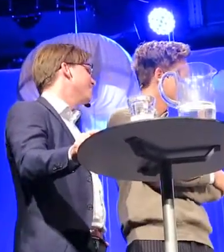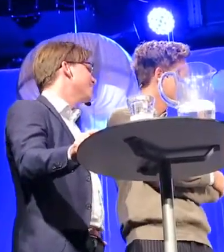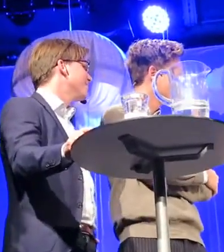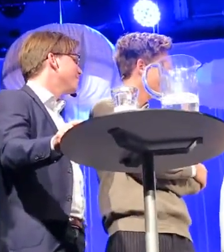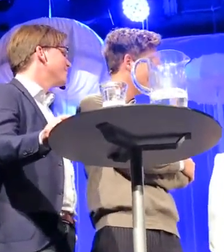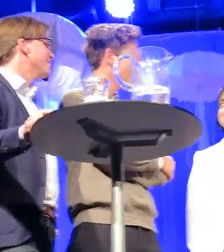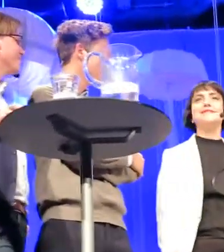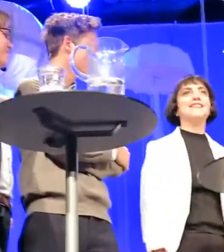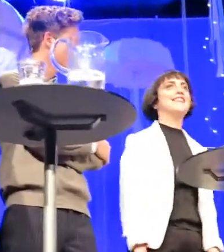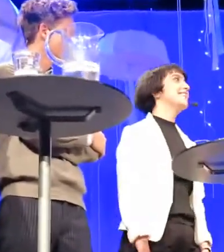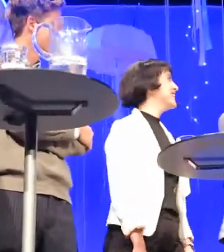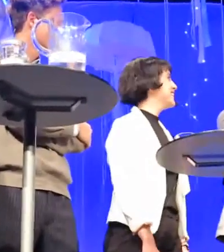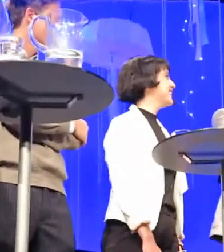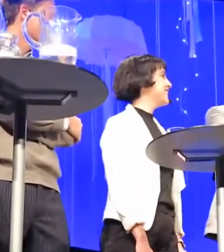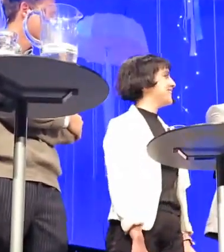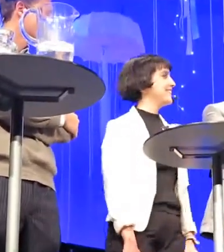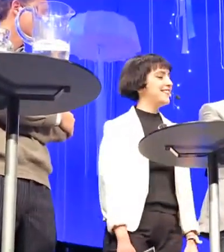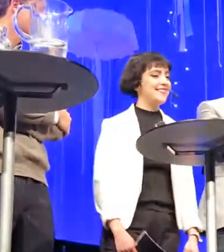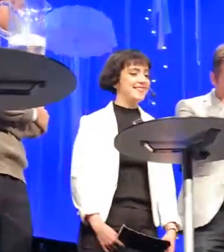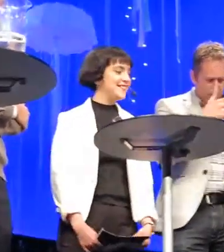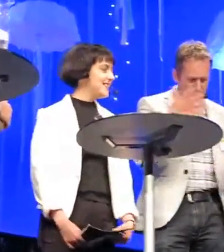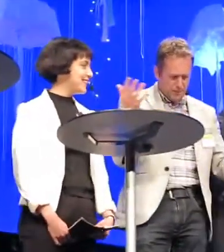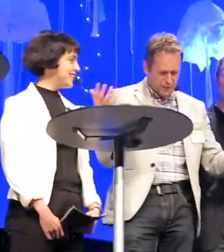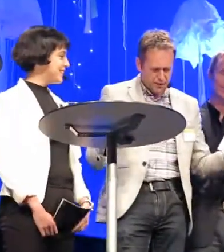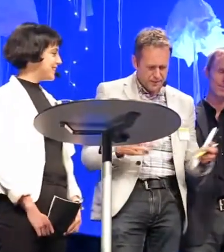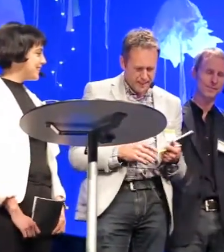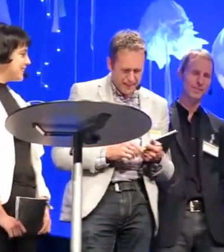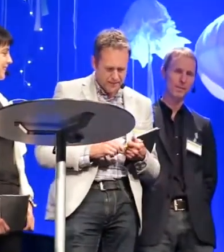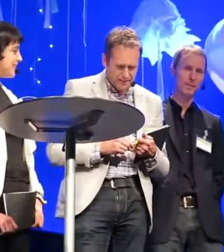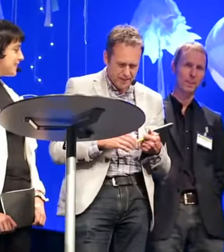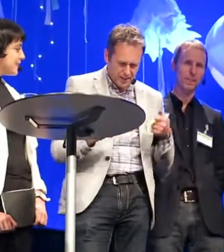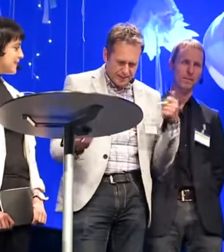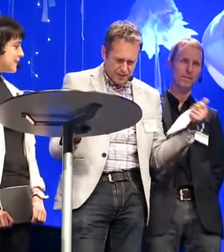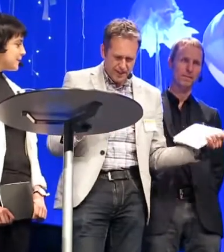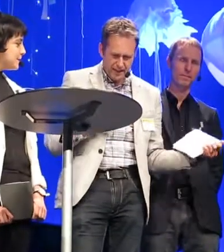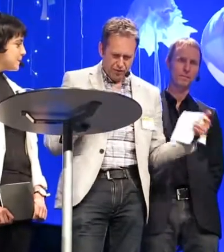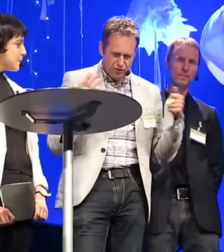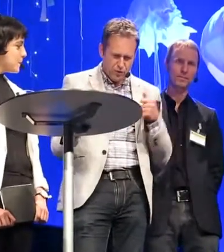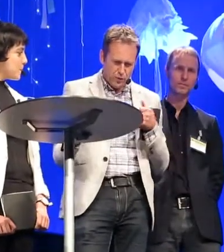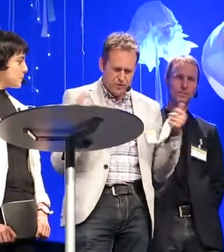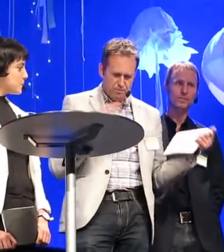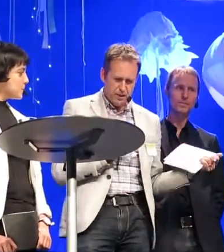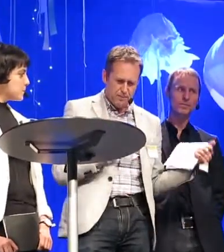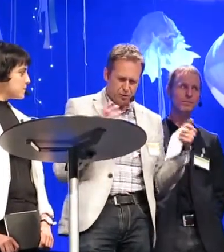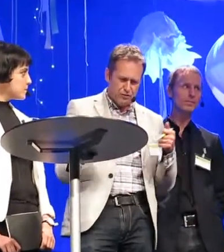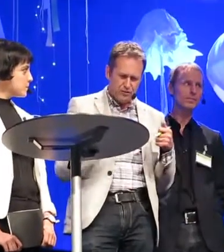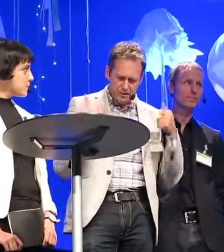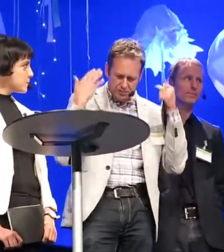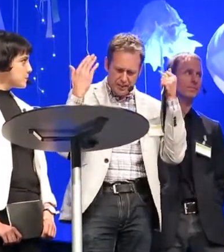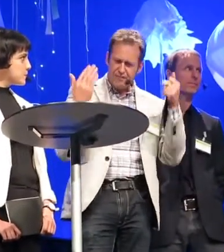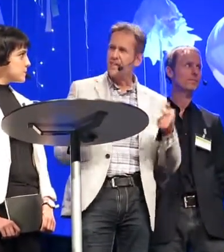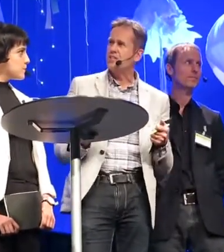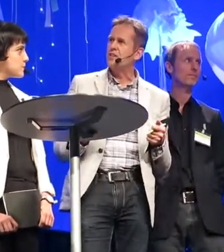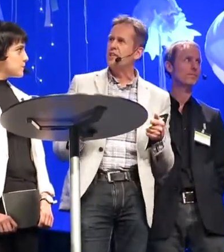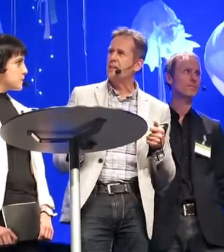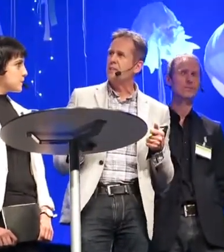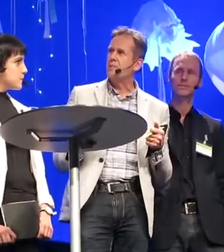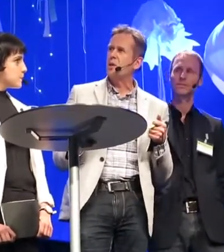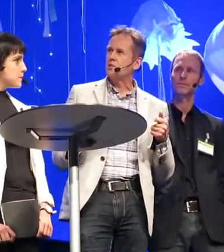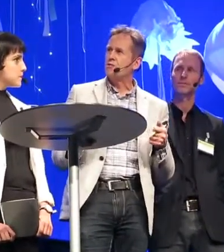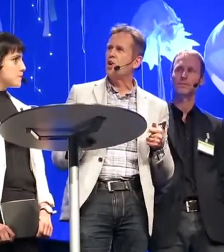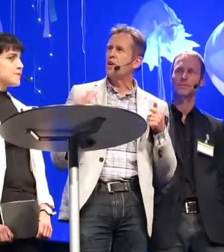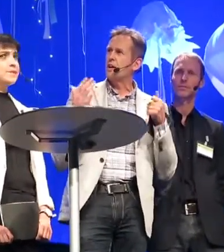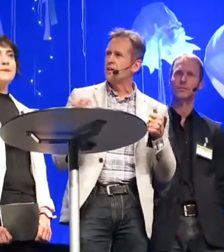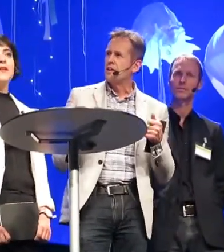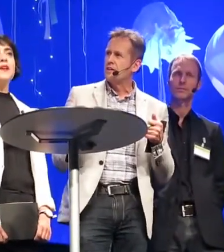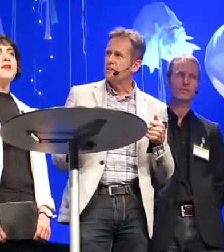någonstans? Får jag förlänga Linas resonemang? Dr. Johan Rockström, vi har många pratat om det här. Liksom att det som händer just nu, det är tipping point liksom, i affärsidéer